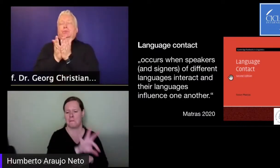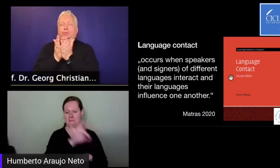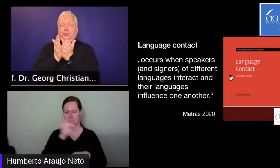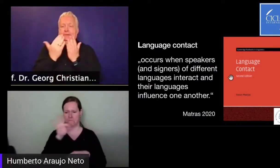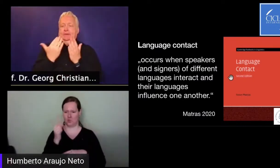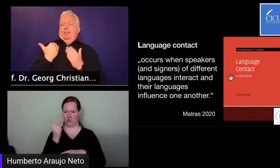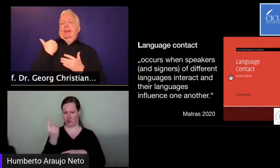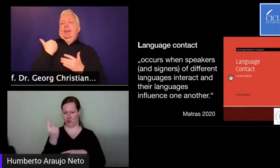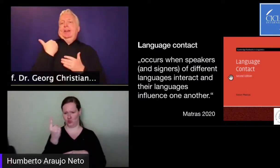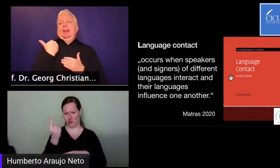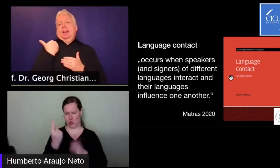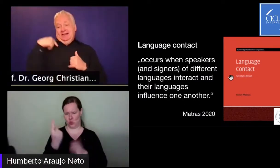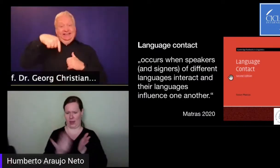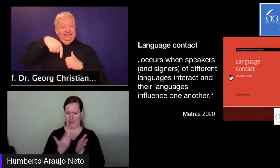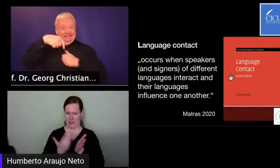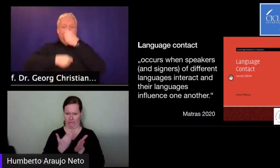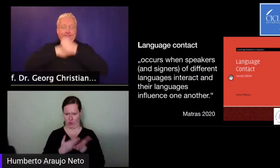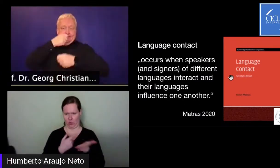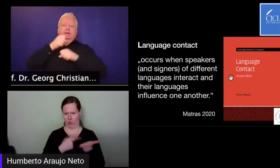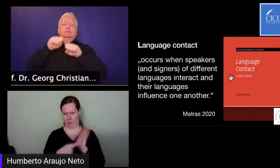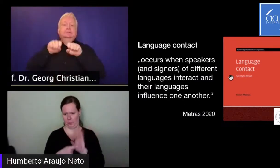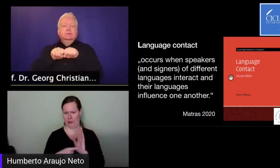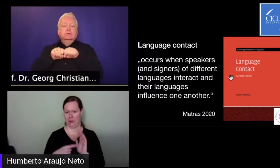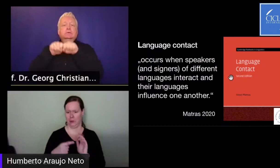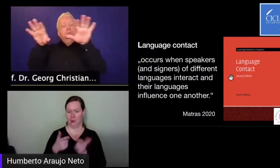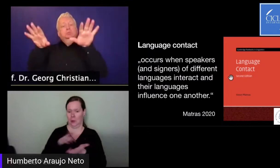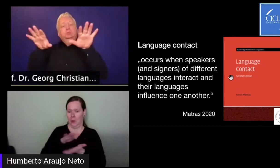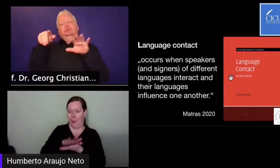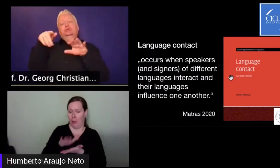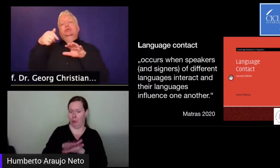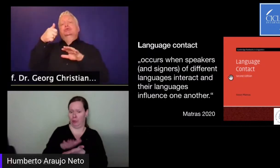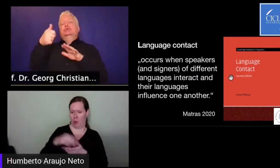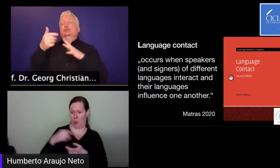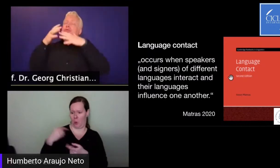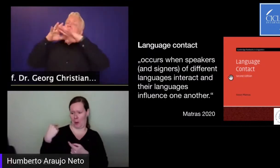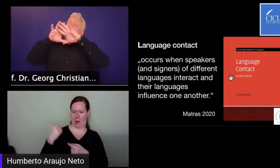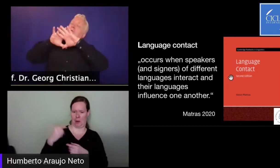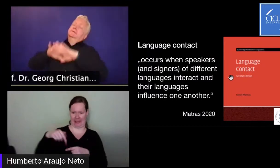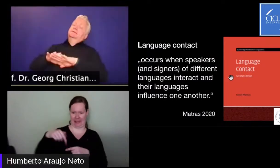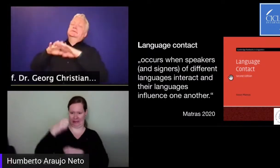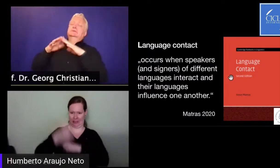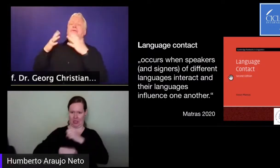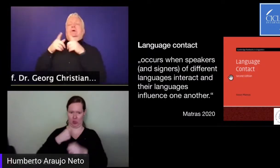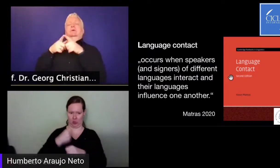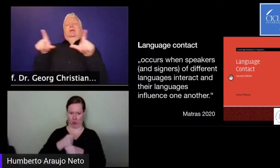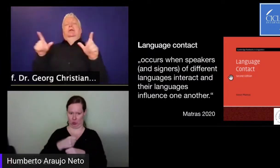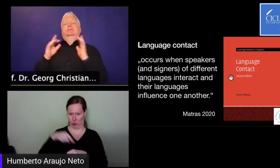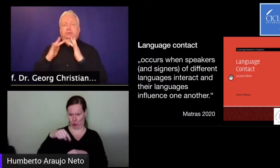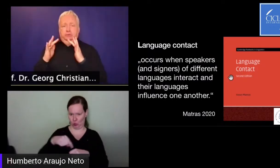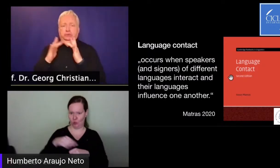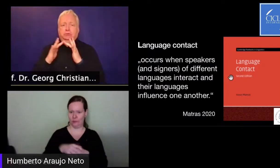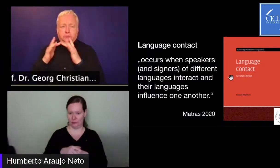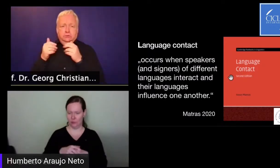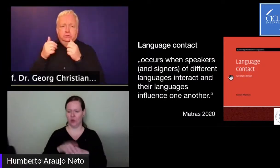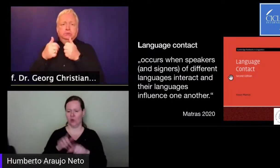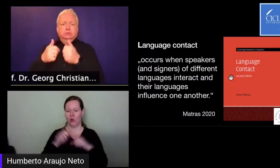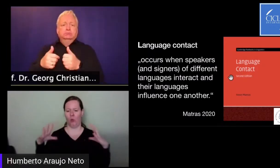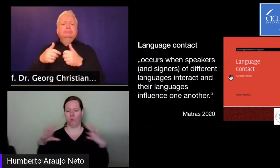a questão das línguas em contato é bastante ampla. Eu vou fazer apenas um recorte que é do nosso interesse, né?